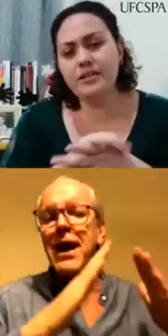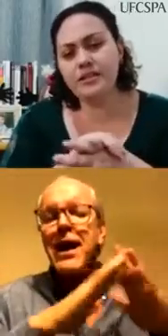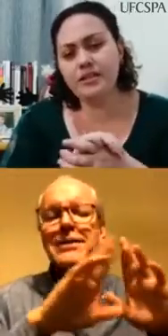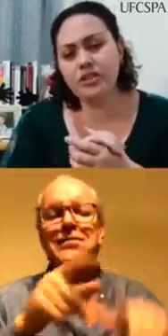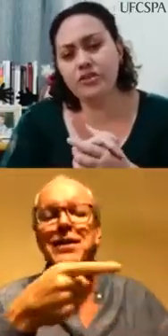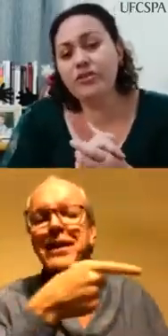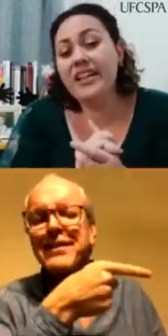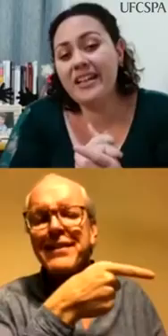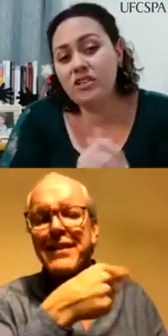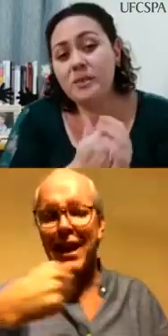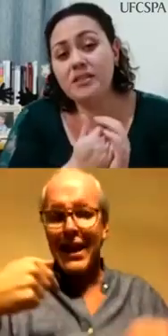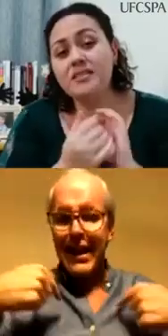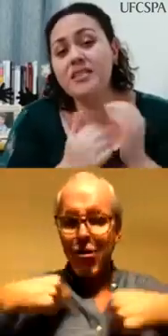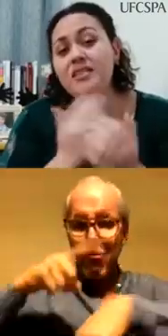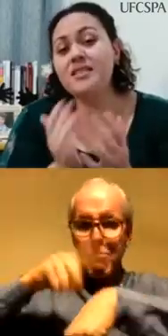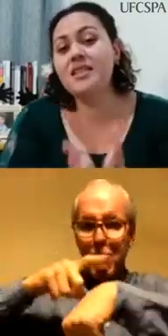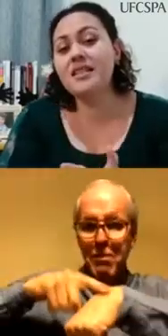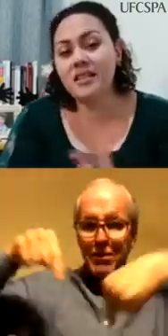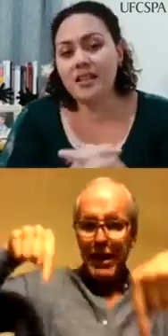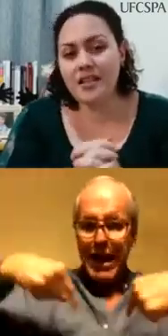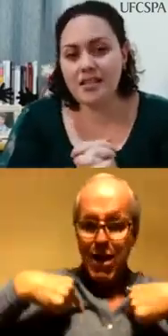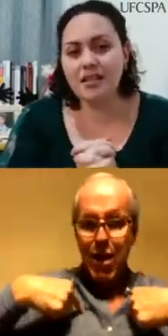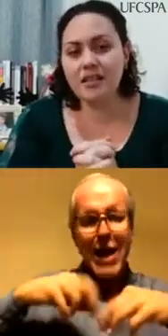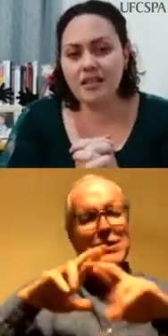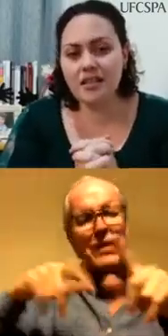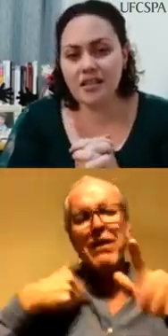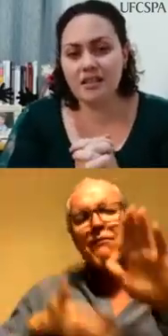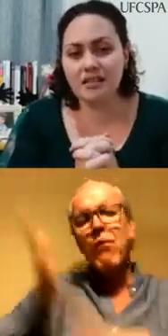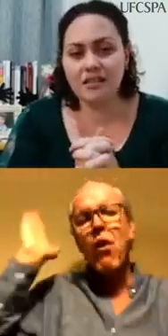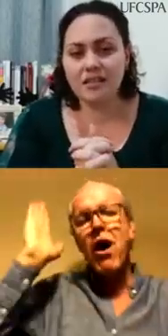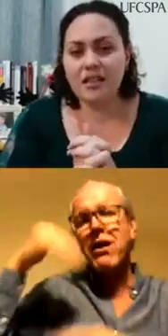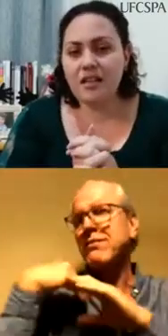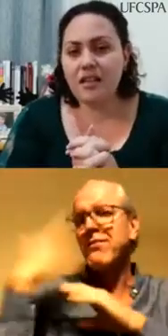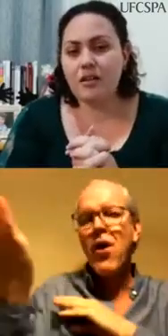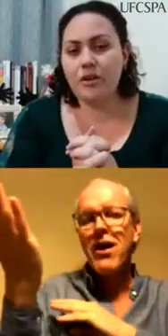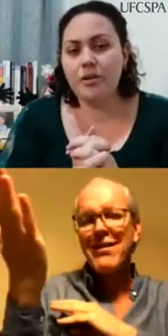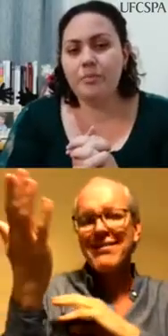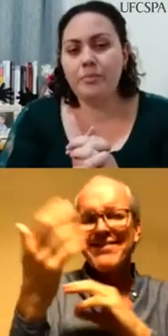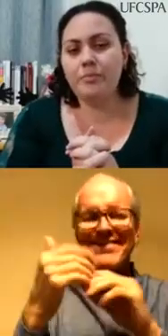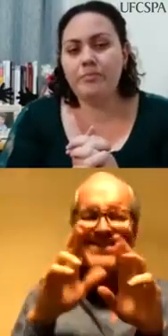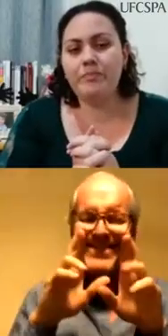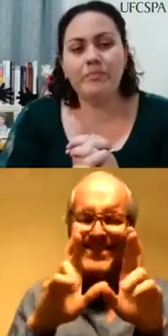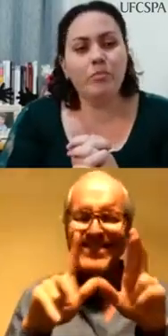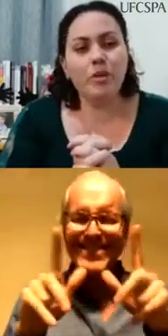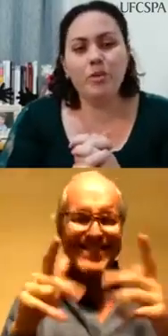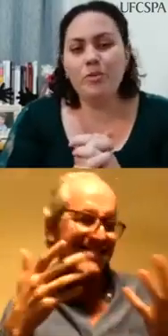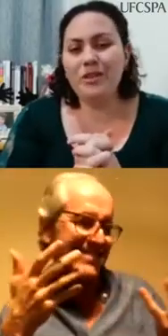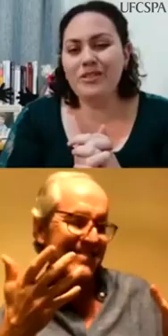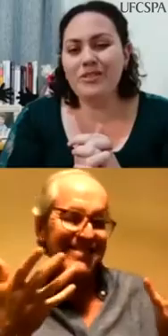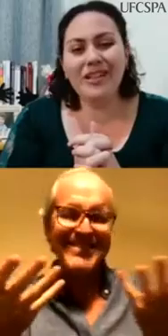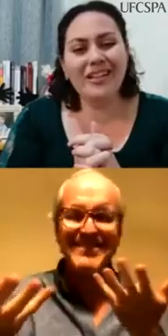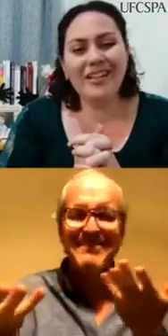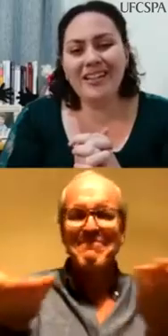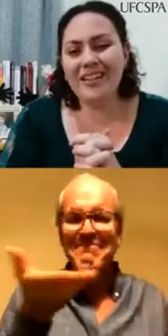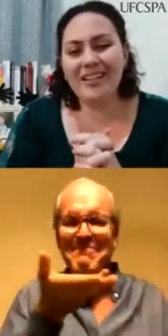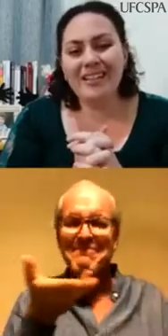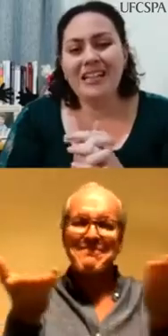coisa diferente para tentar entreter essa criança, né? Agora, o meu